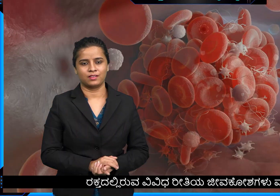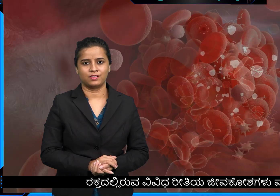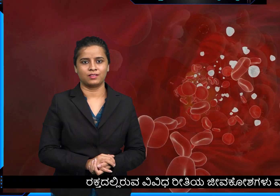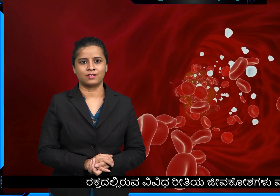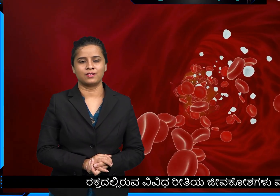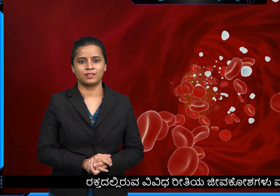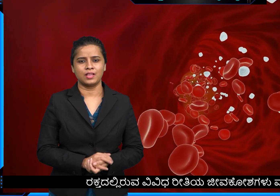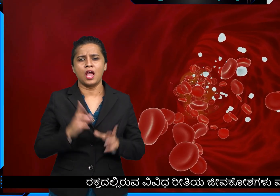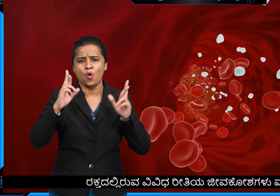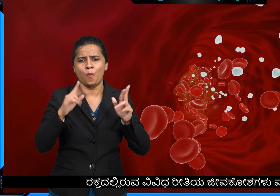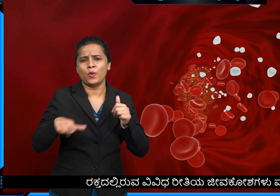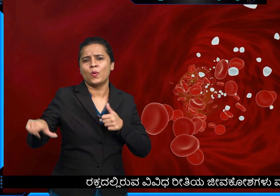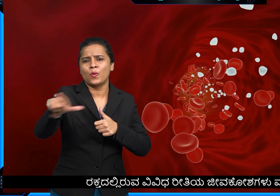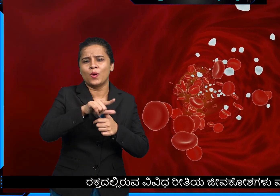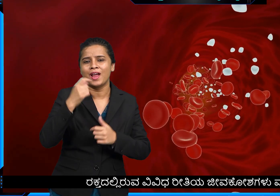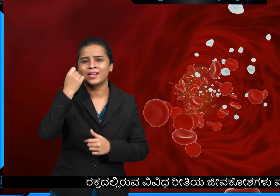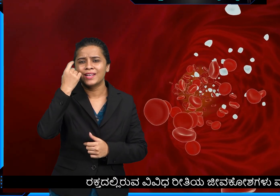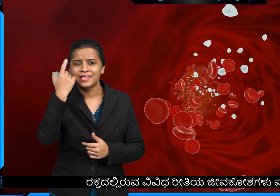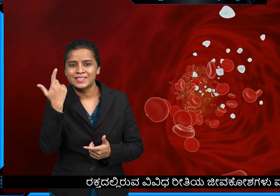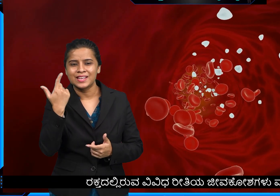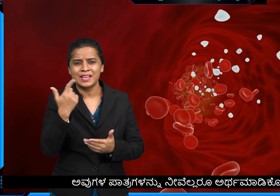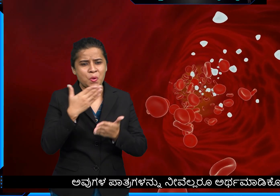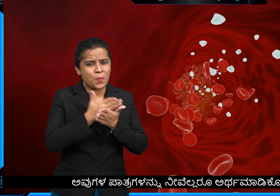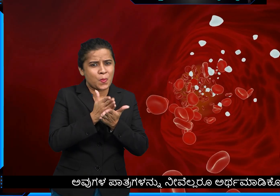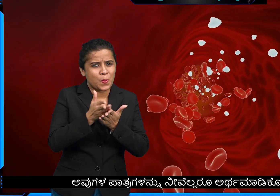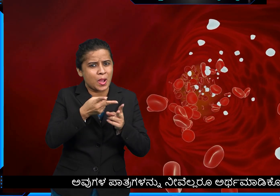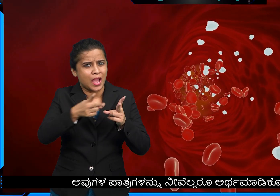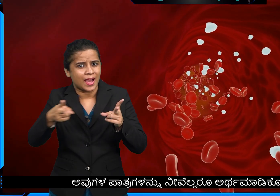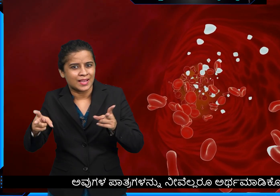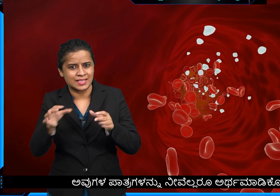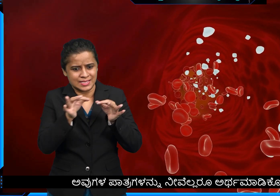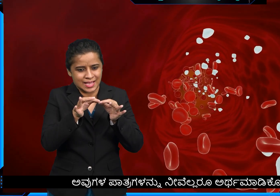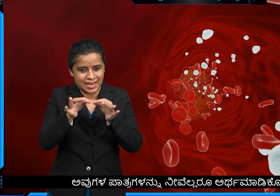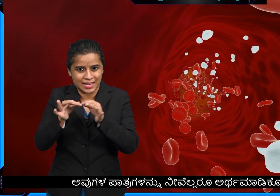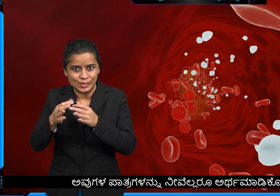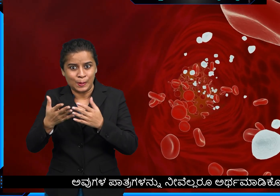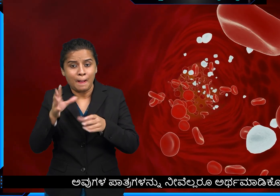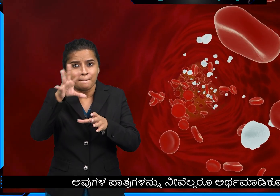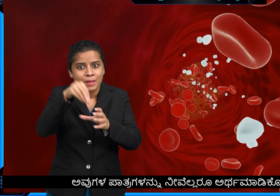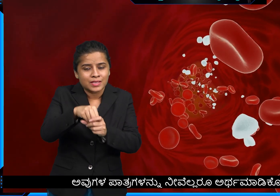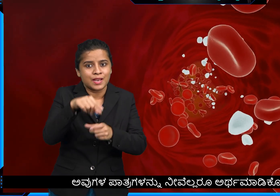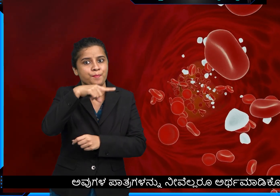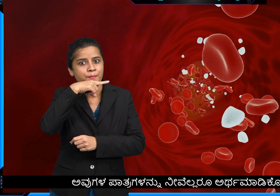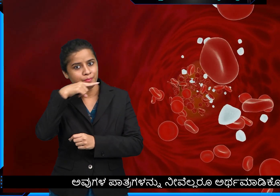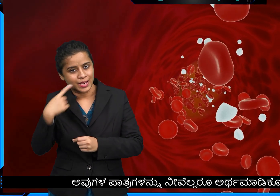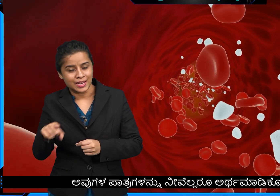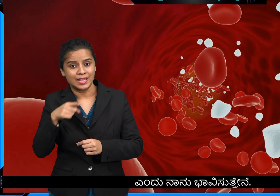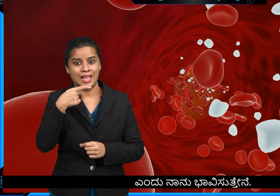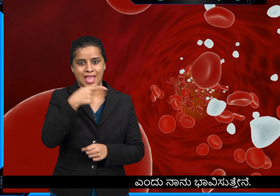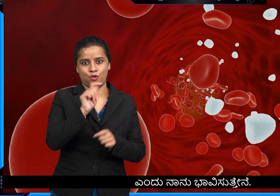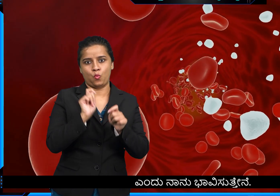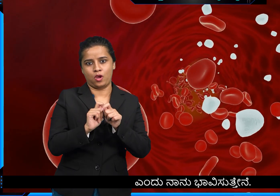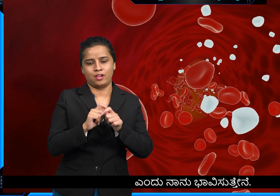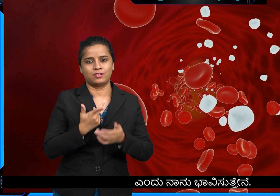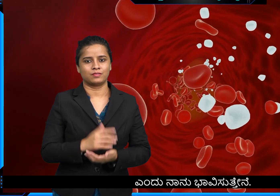ರಕ್ತದಲ್ಲಿರುವ ವಿವಿಧ ರೀತಿಯ ಜೀವಕೋಶಗಳು ಮತ್ತು ಅವುಗಳ ಪಾತ್ರಗಳನ್ನು ನೀವೆಲ್ಲರೂ ಅರ್ಥ ಮಾಡಿಕೊಳ್ಳುತ್ತೀರಿ